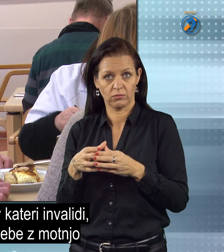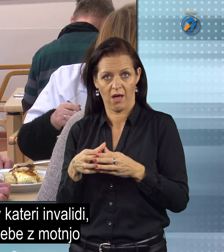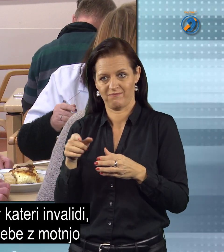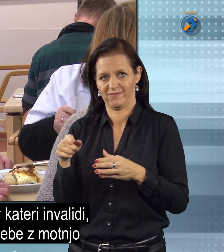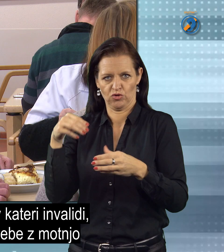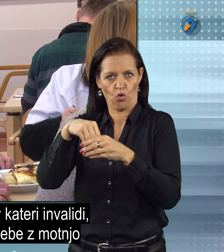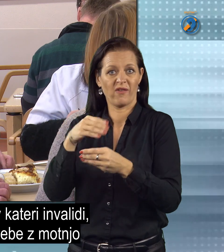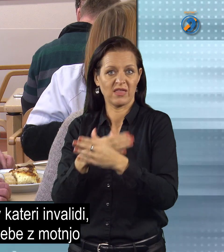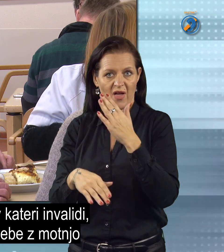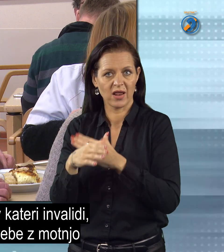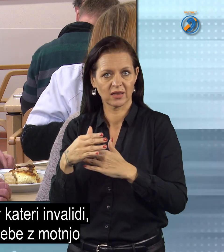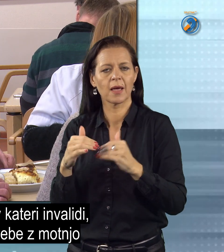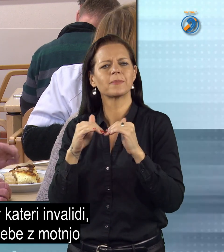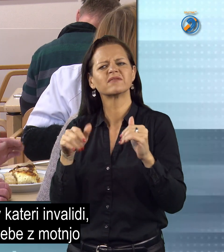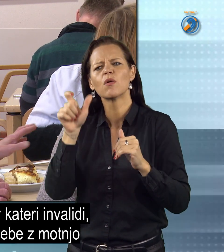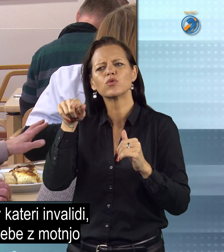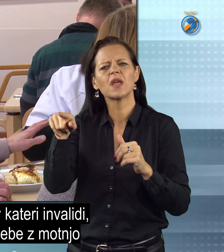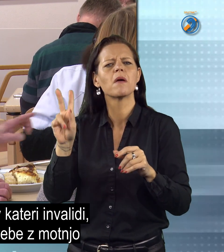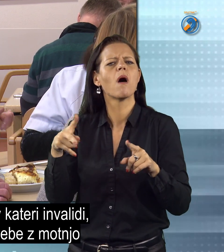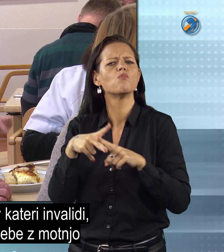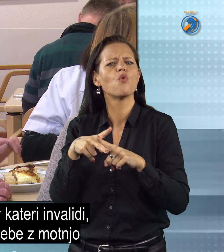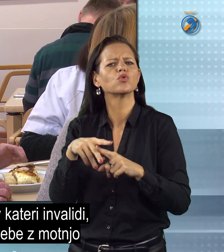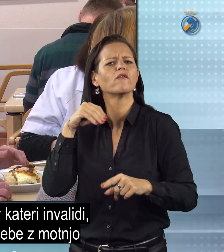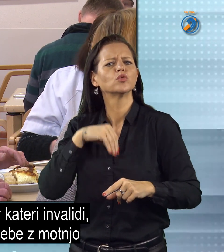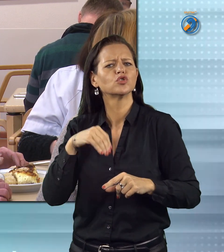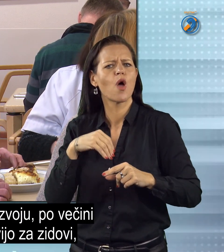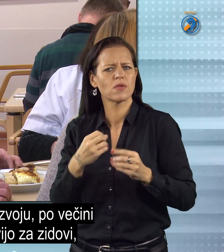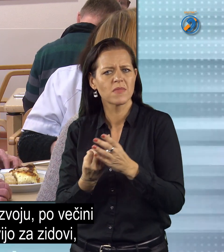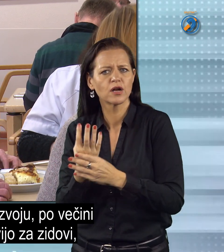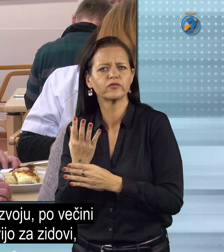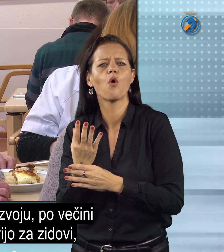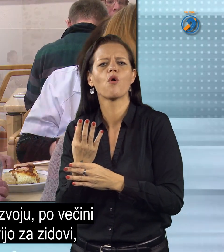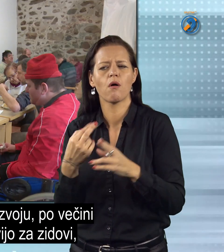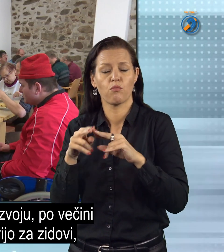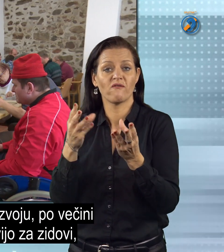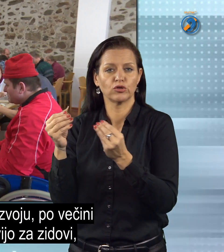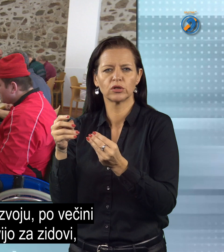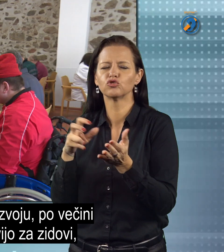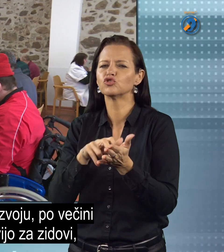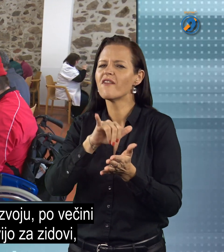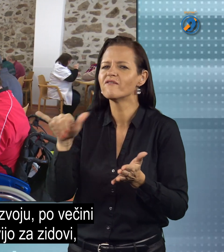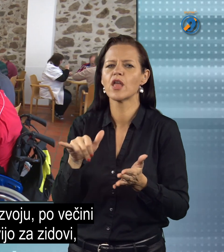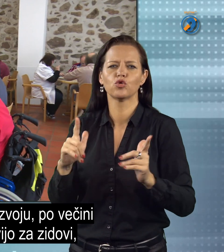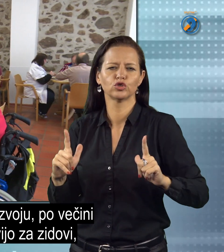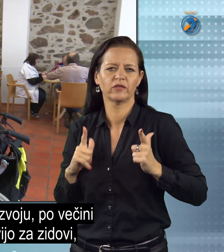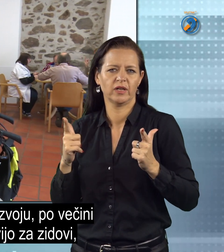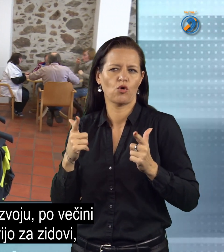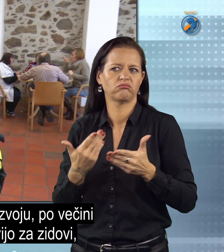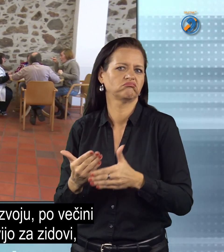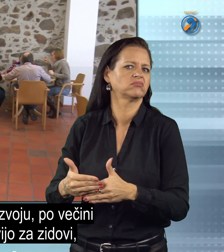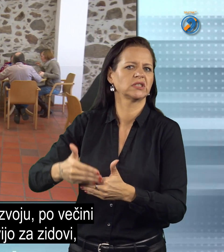Smo družba, v kateri invalidi, predvsem osebe z motnjo v duševnem razvoju, po večini še vedno živijo za zidovi, nevidni